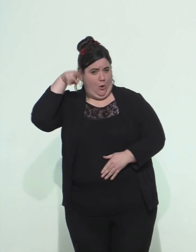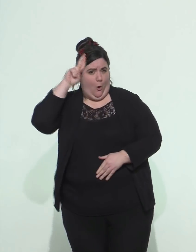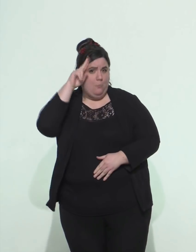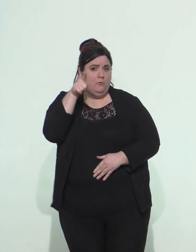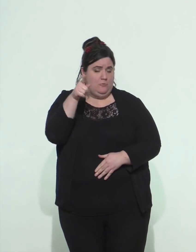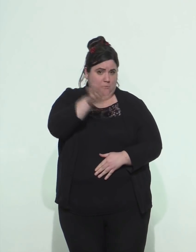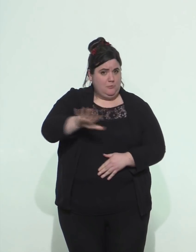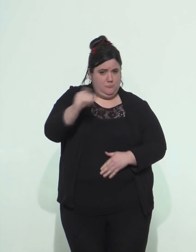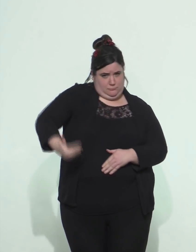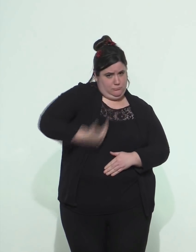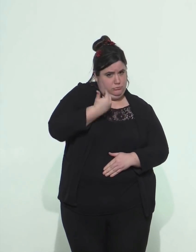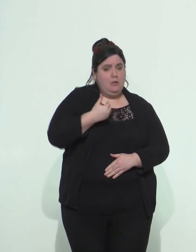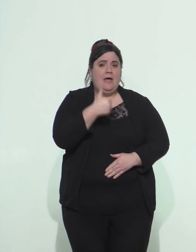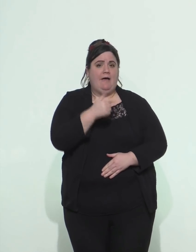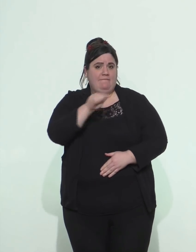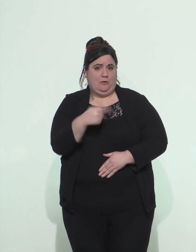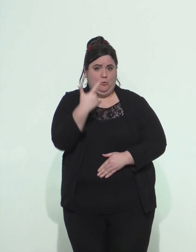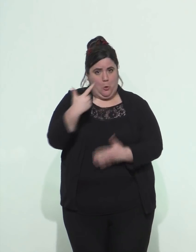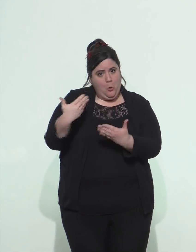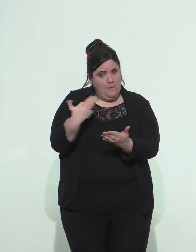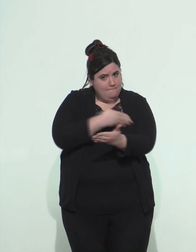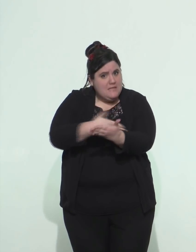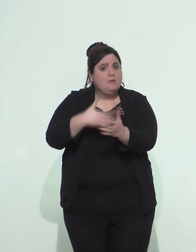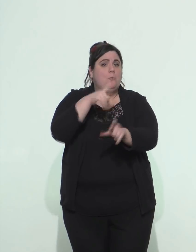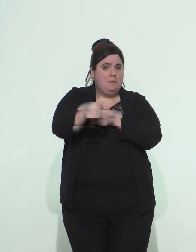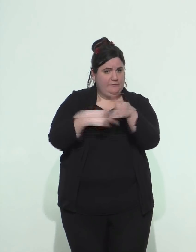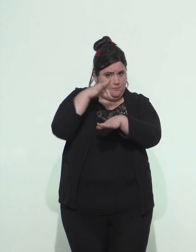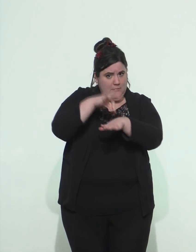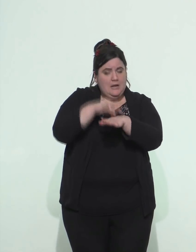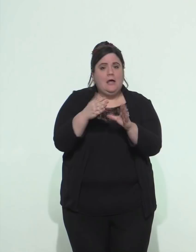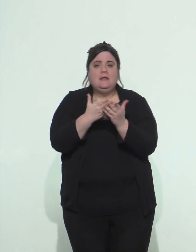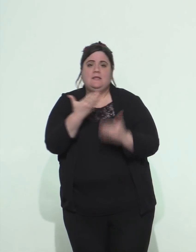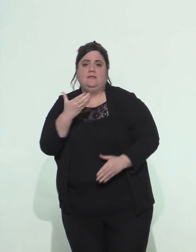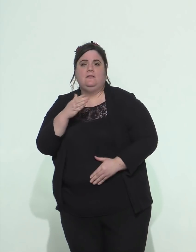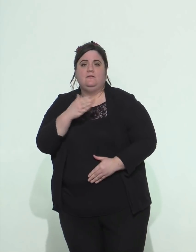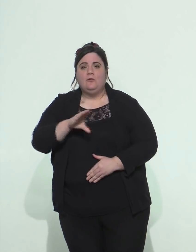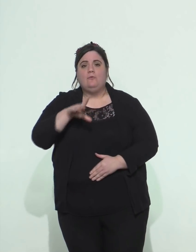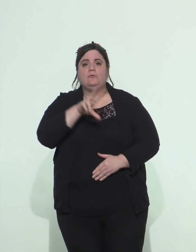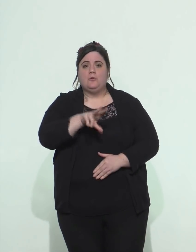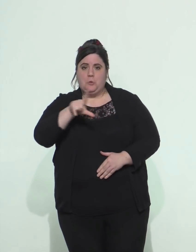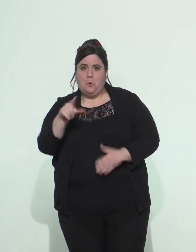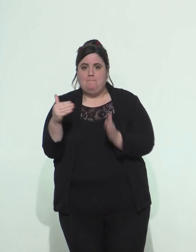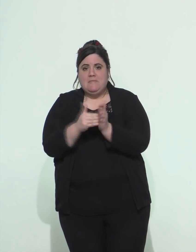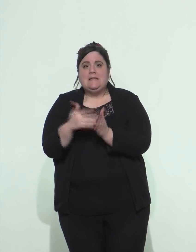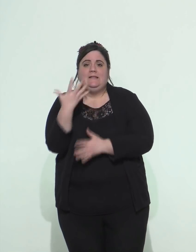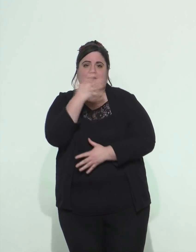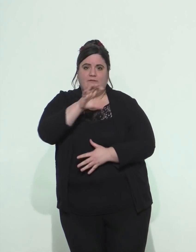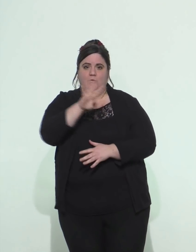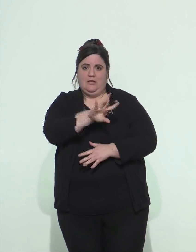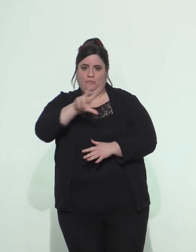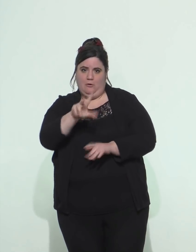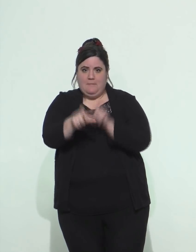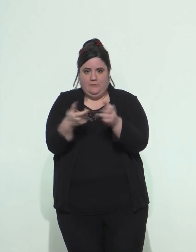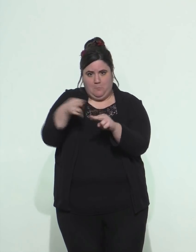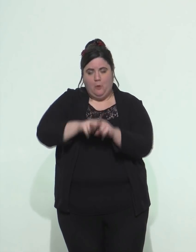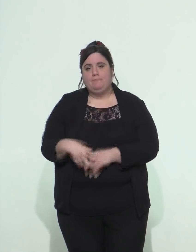impactée, avec plus d'1,2 million de cas et 132 543 décès. En Italie, on